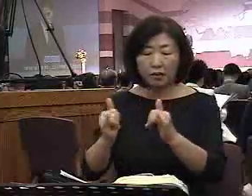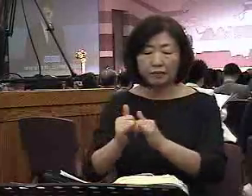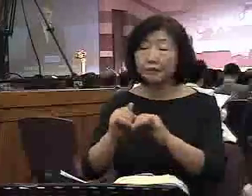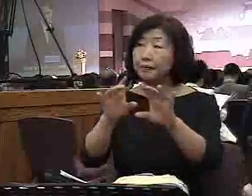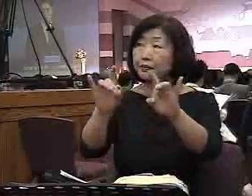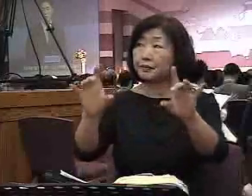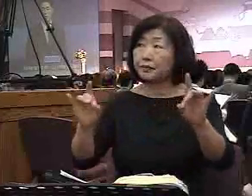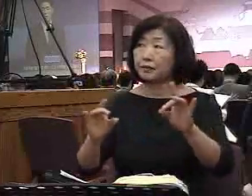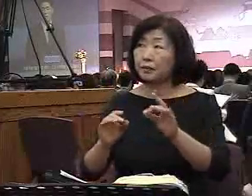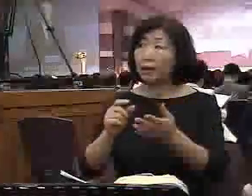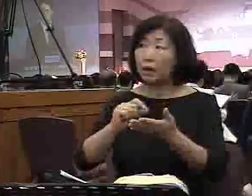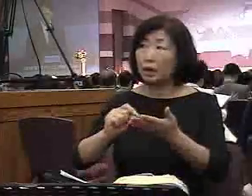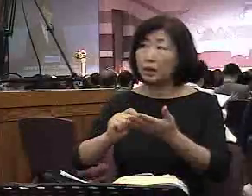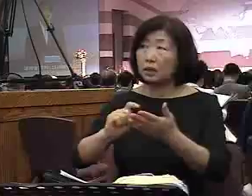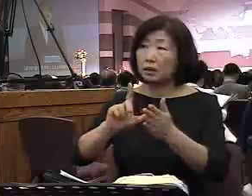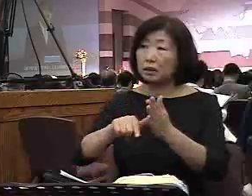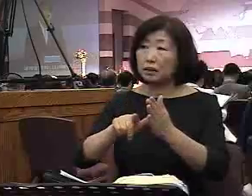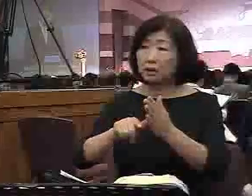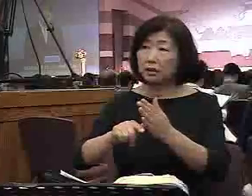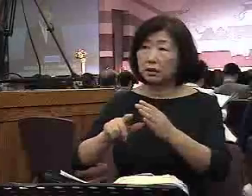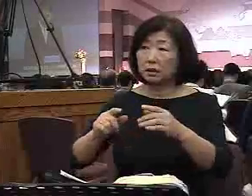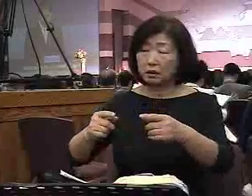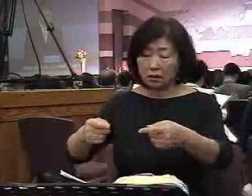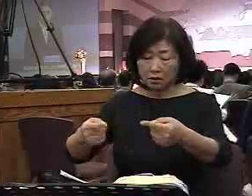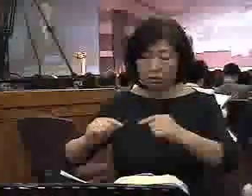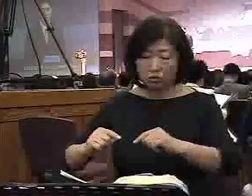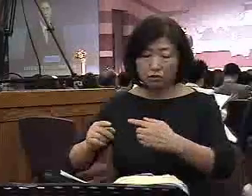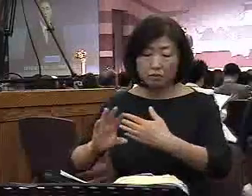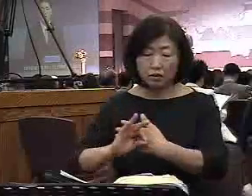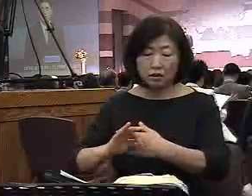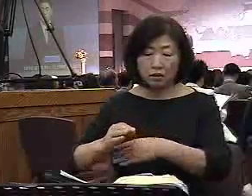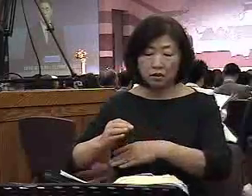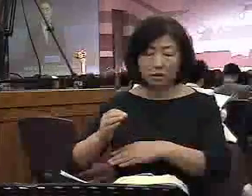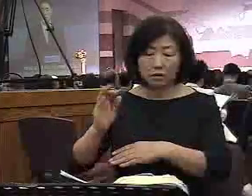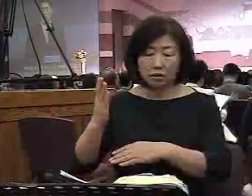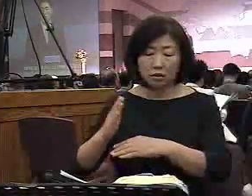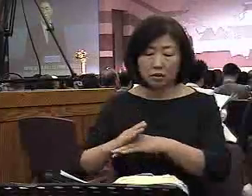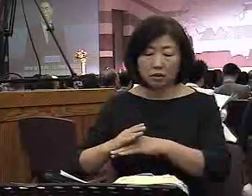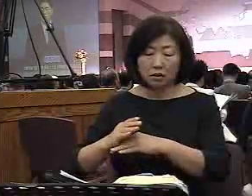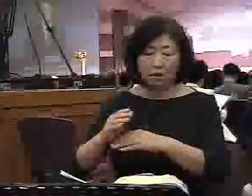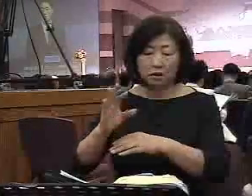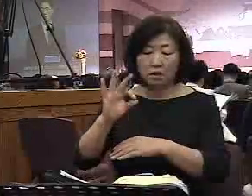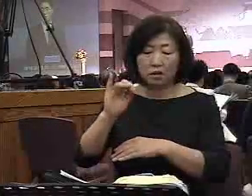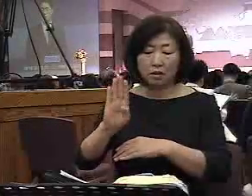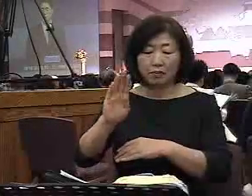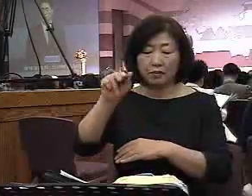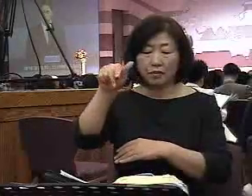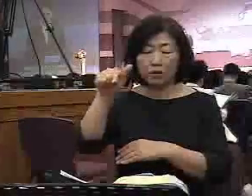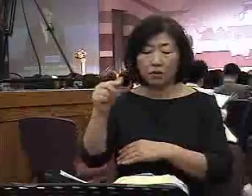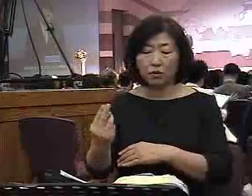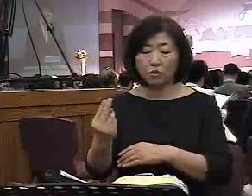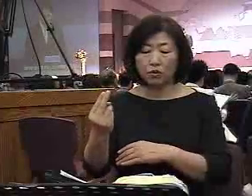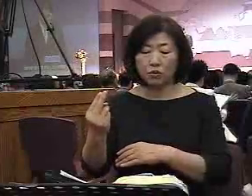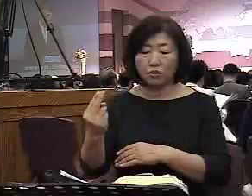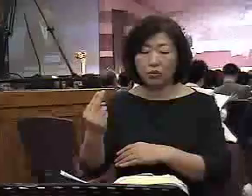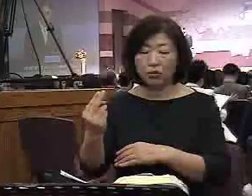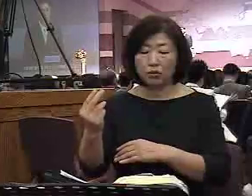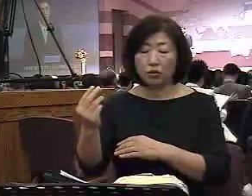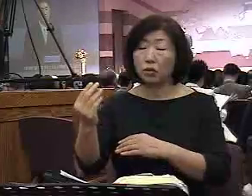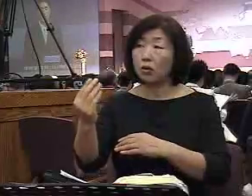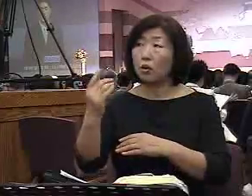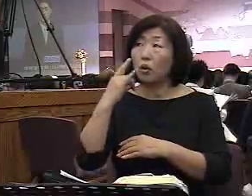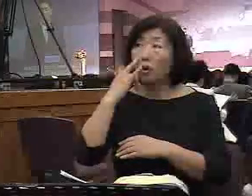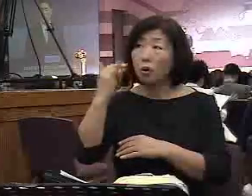각자가 신청한 예배 시간에 참석해 주시면 되겠습니다. 특별히 입교 대상자를 둔